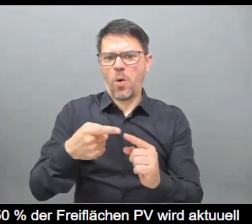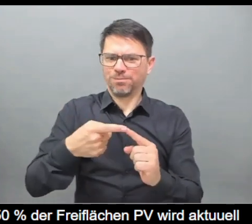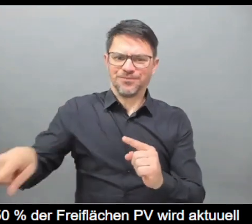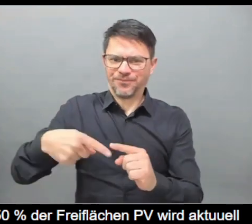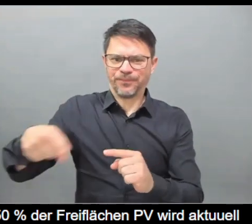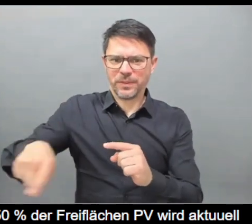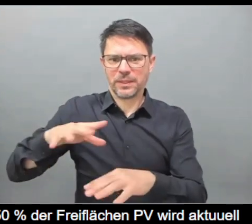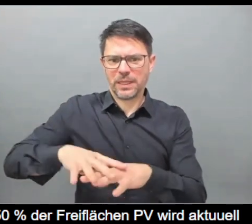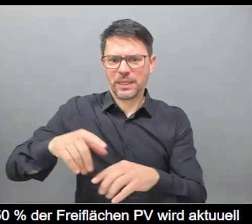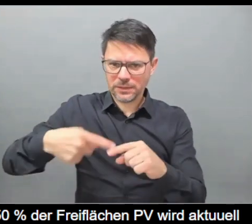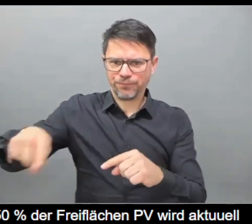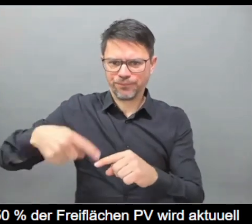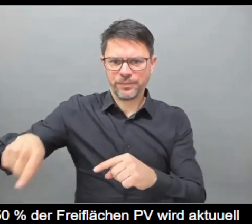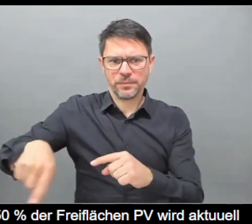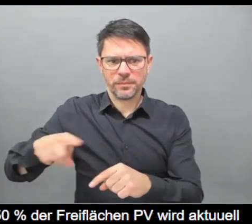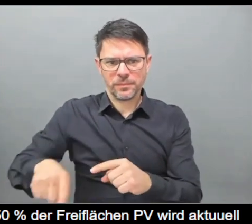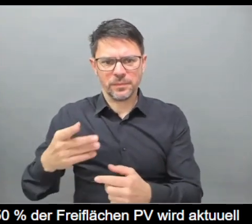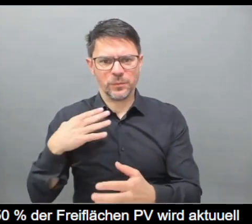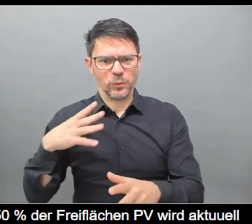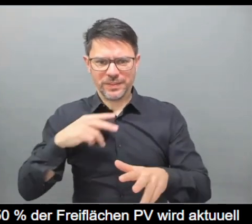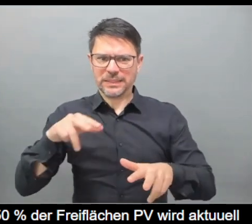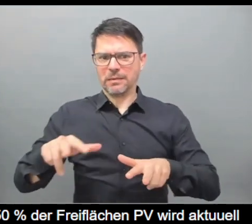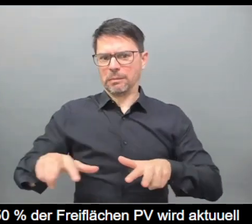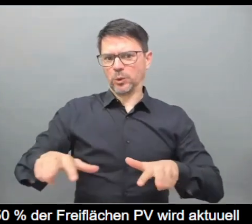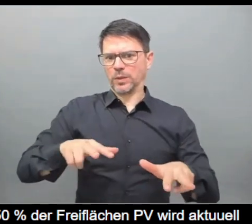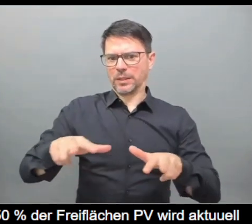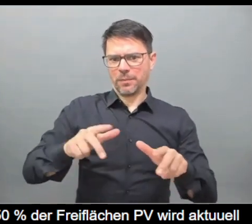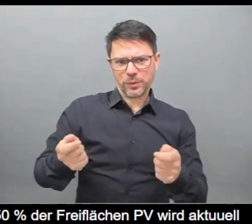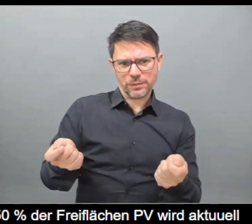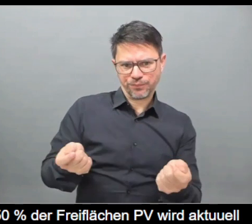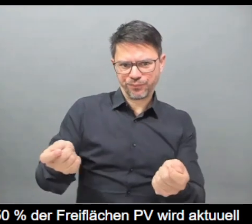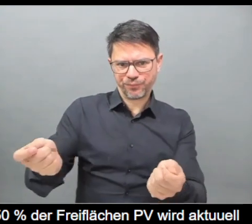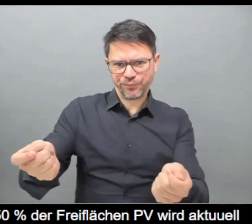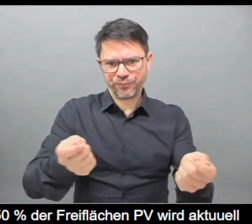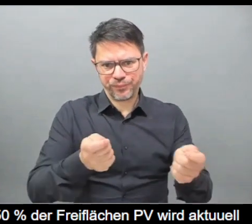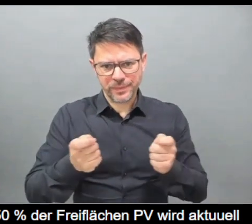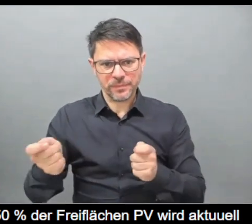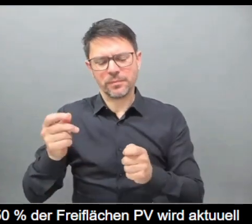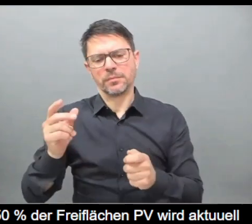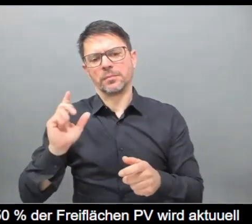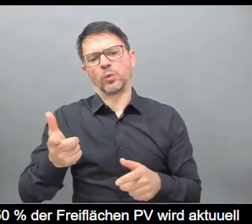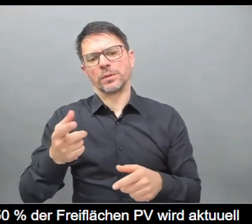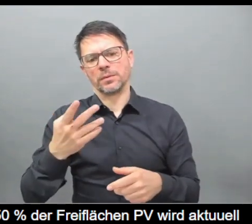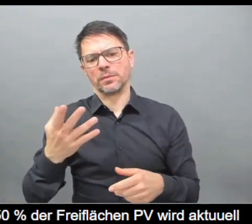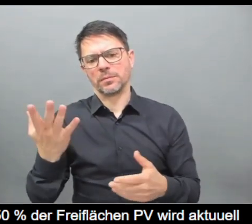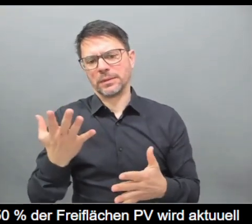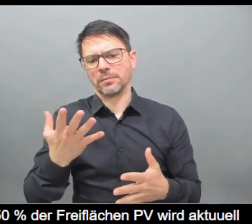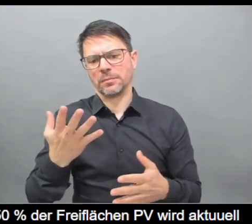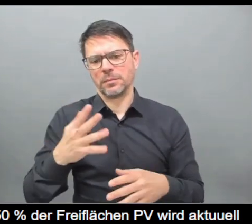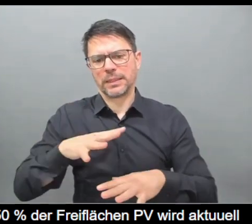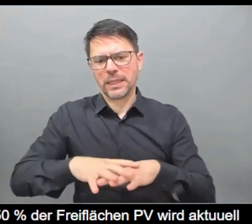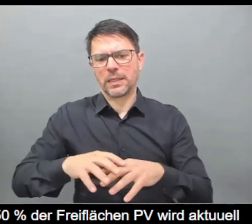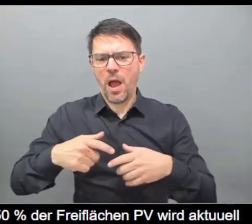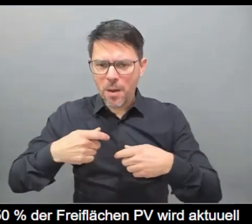Netze drücken zu müssen von unserem Elektrolyseur-Förderprogramm, das wir jetzt dann freischalten können, wenn der Haushalt genehmigt ist, mit rund